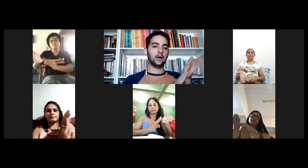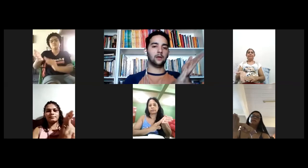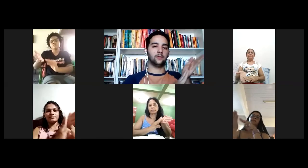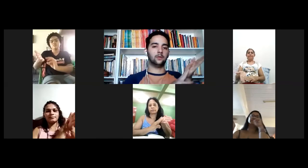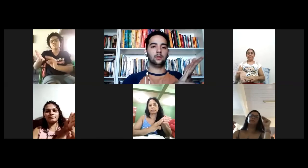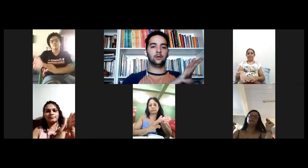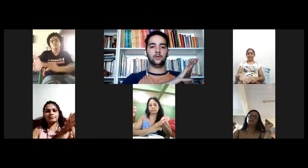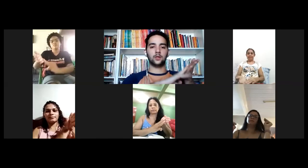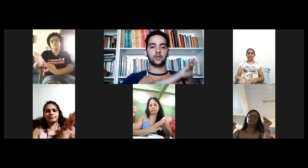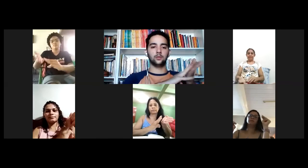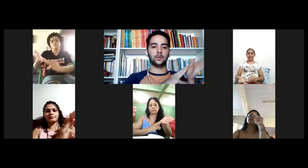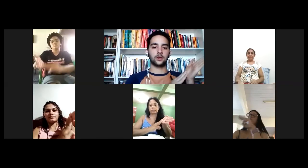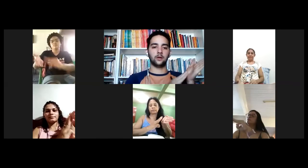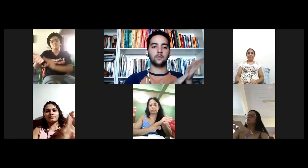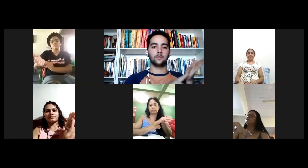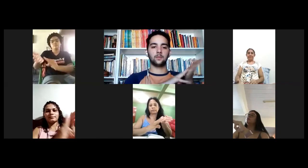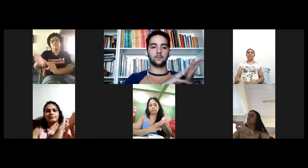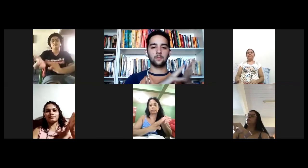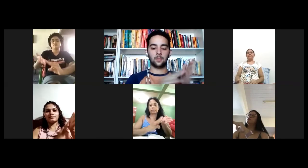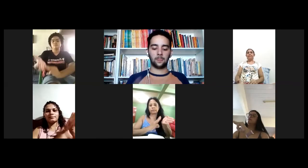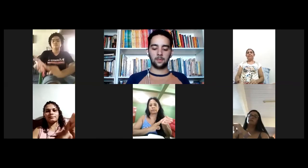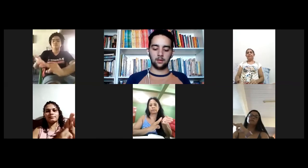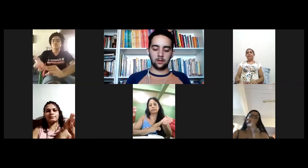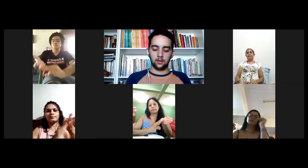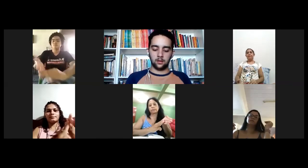isso, o garfo fechando o pastel,